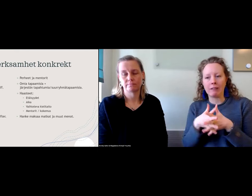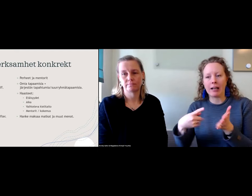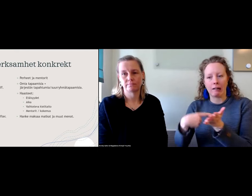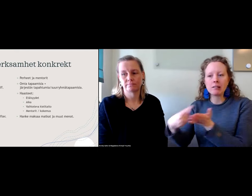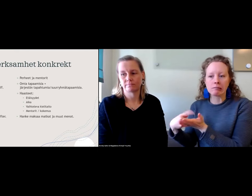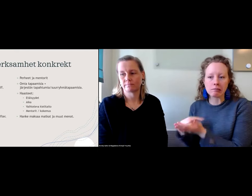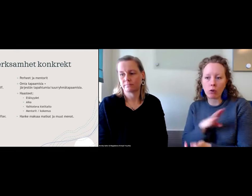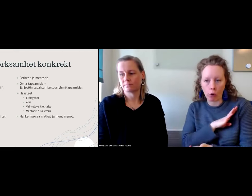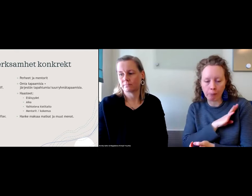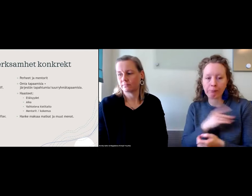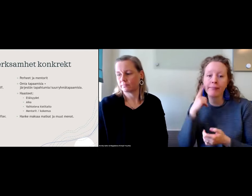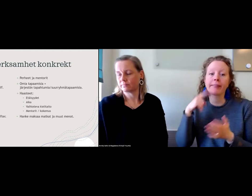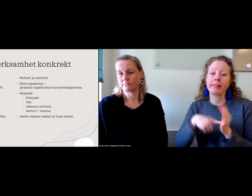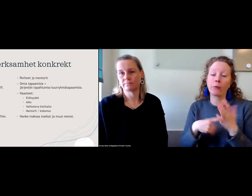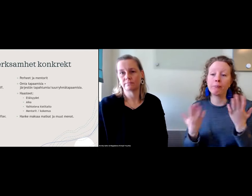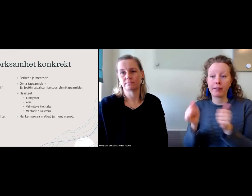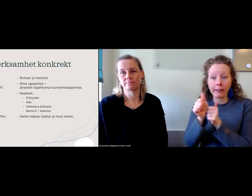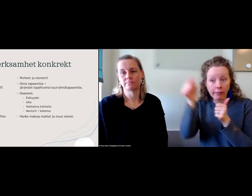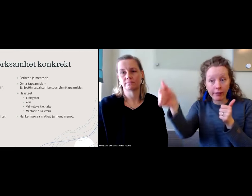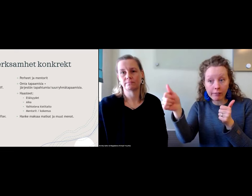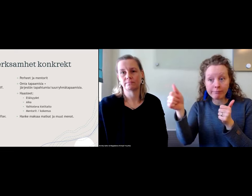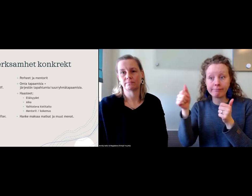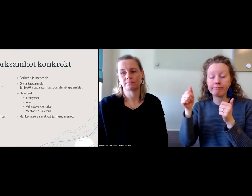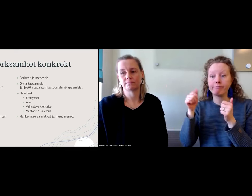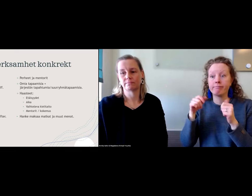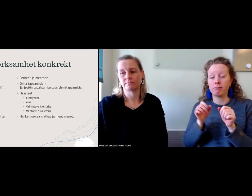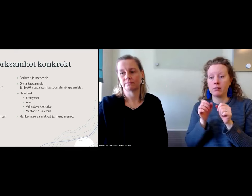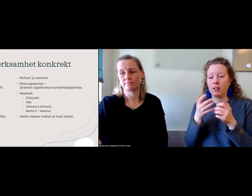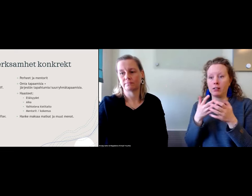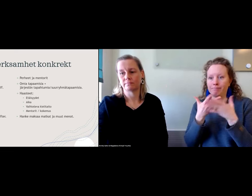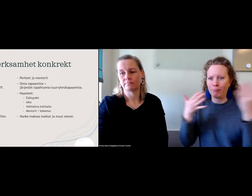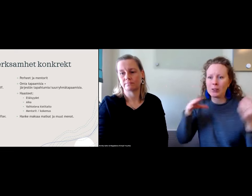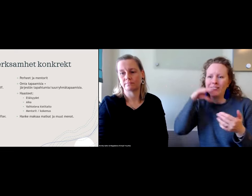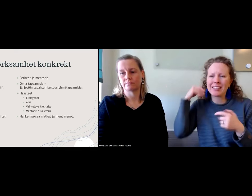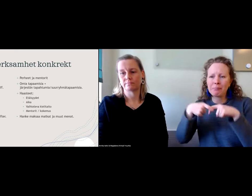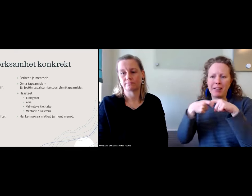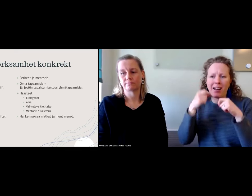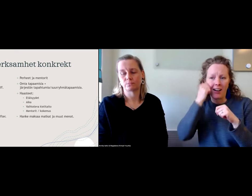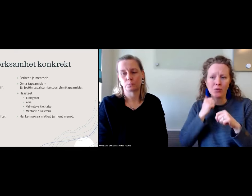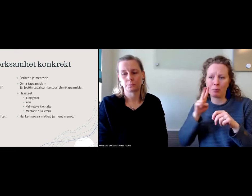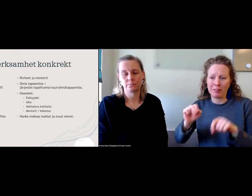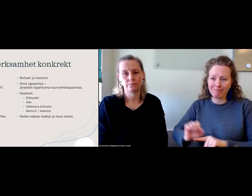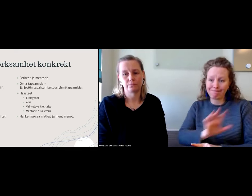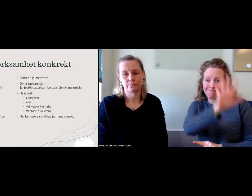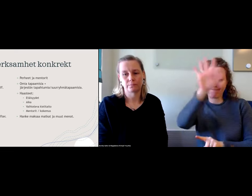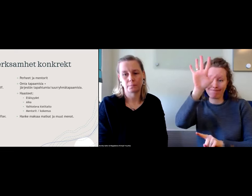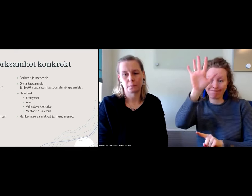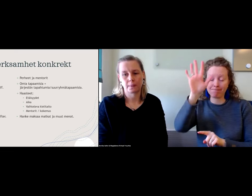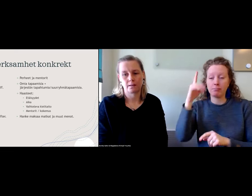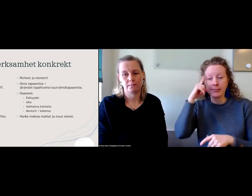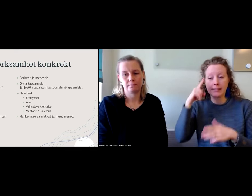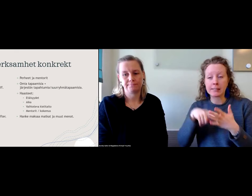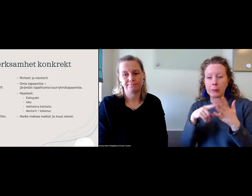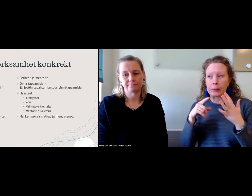Mutta totta kai meillä on tässä isoja haasteita. Eli esimerkiksi suuret etäisyydet.